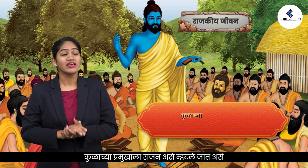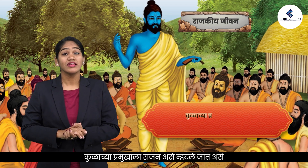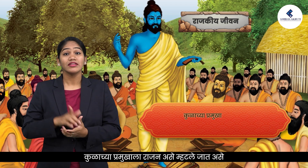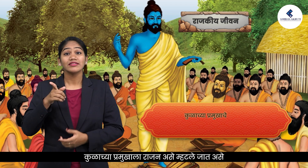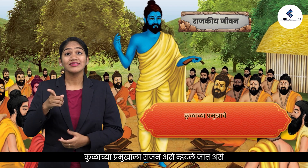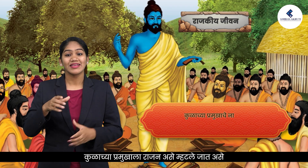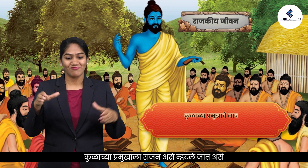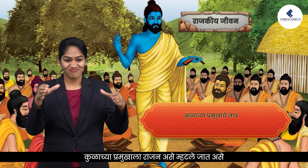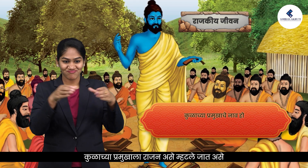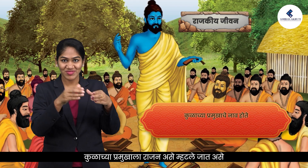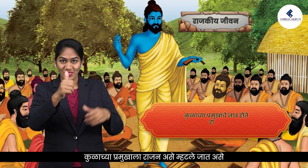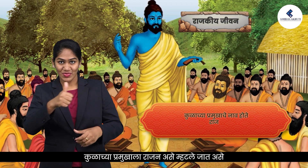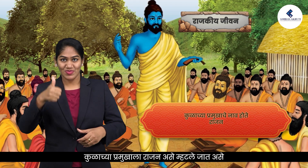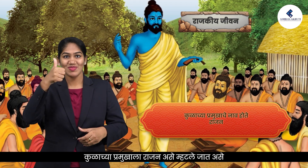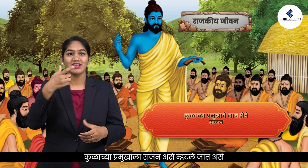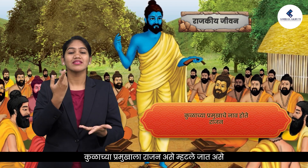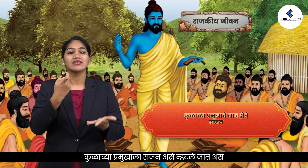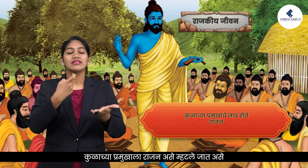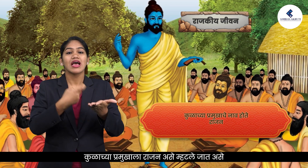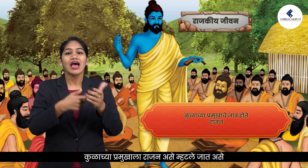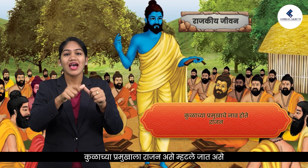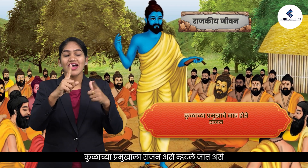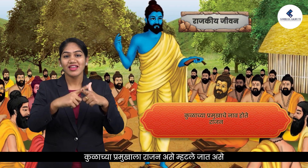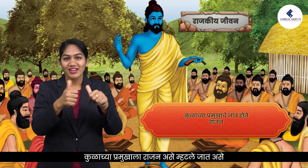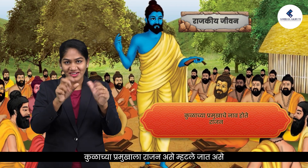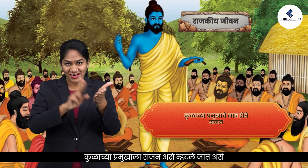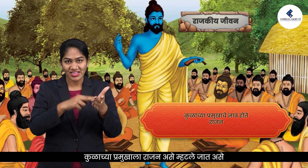कुळाच्या प्रमुखाला राजन असे म्हटले जात असे